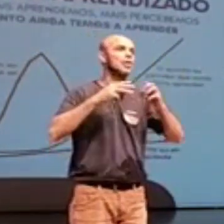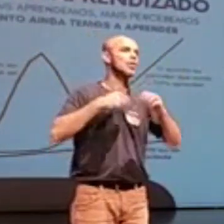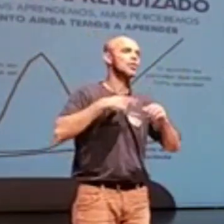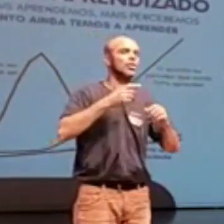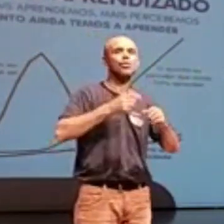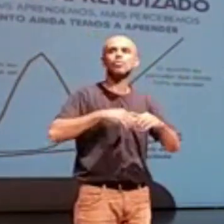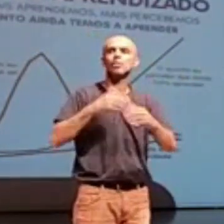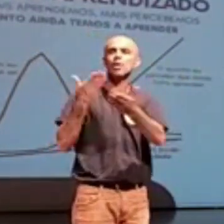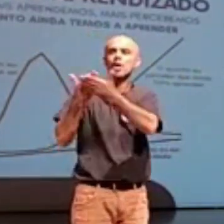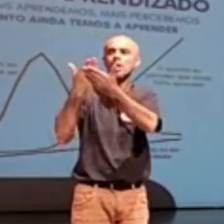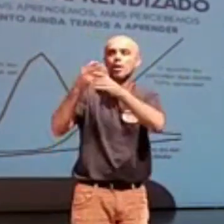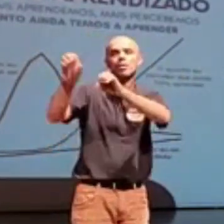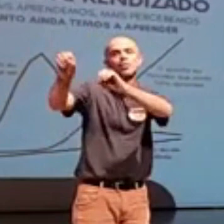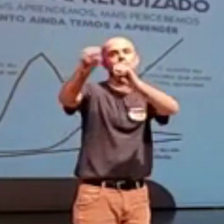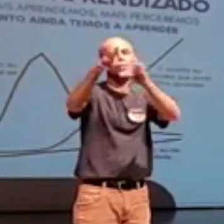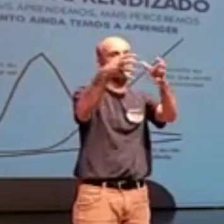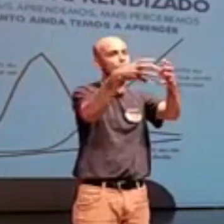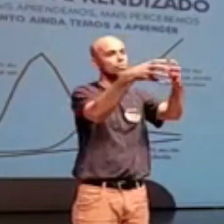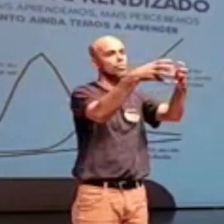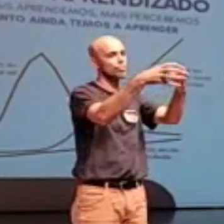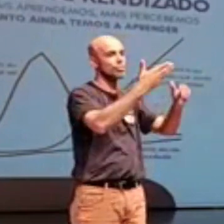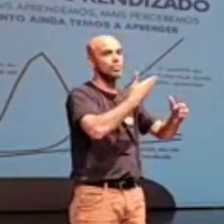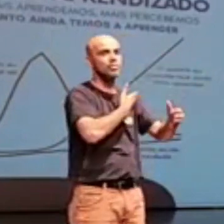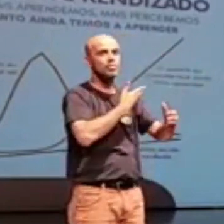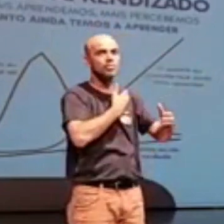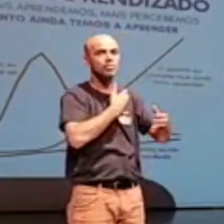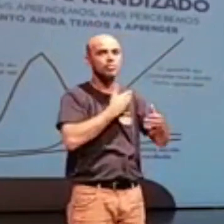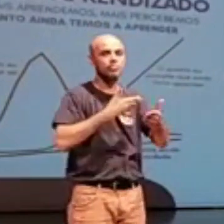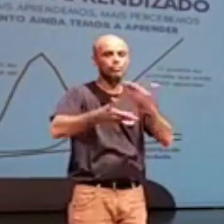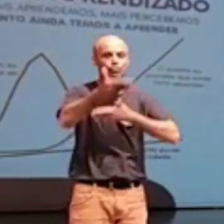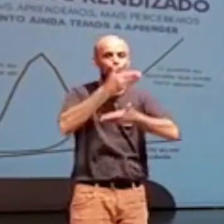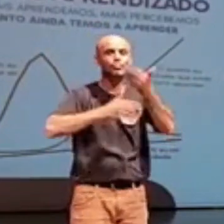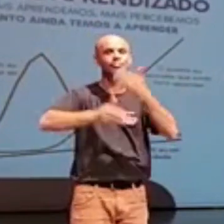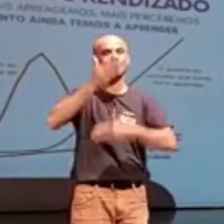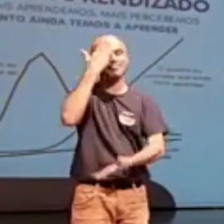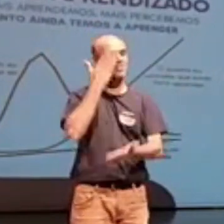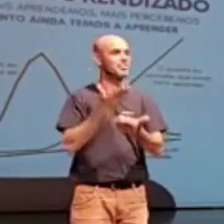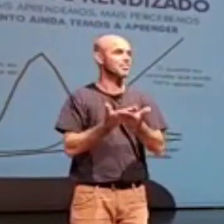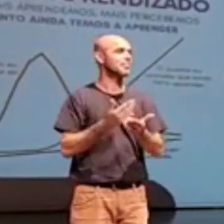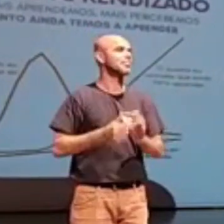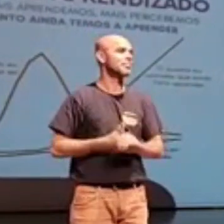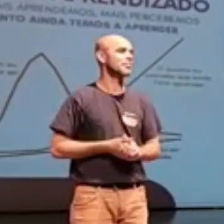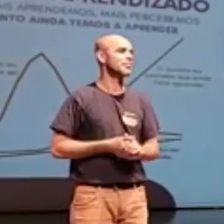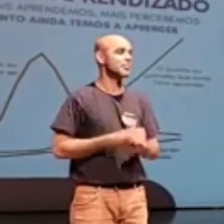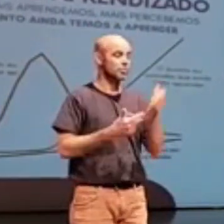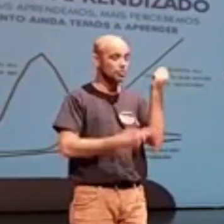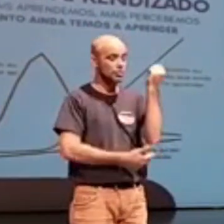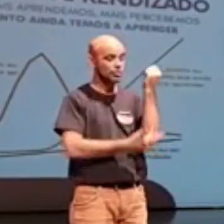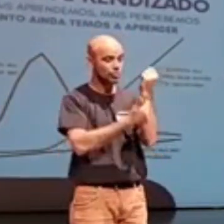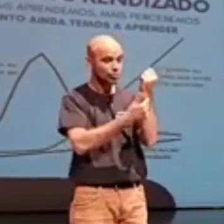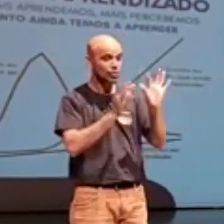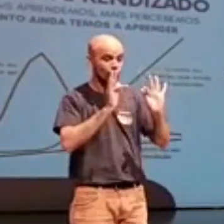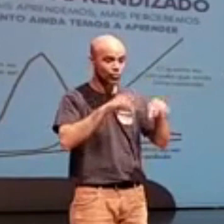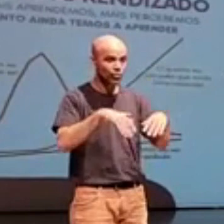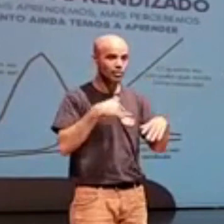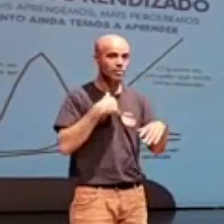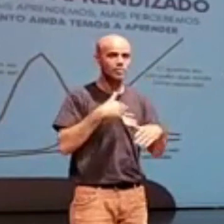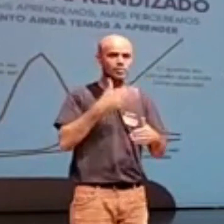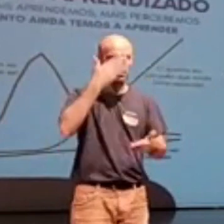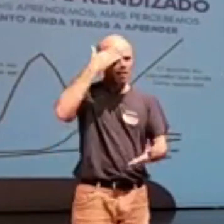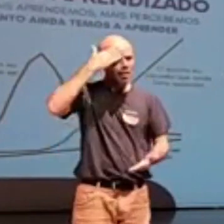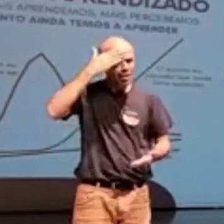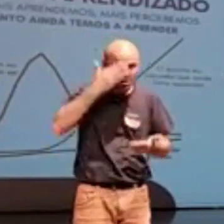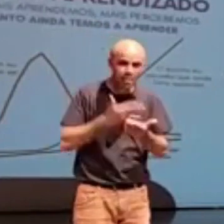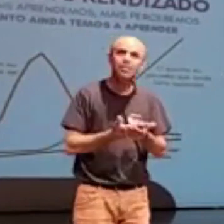algum colega, algum grupo, é a parte da confiança. O cirurgião, quando ele termina, ele começa a fazer alguns casos, a confiança vai lá em